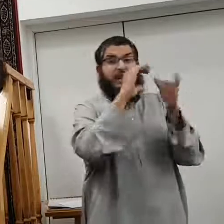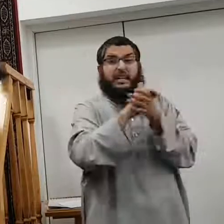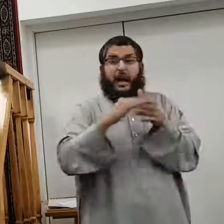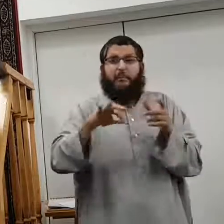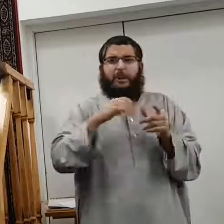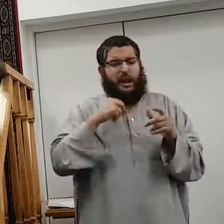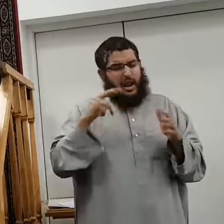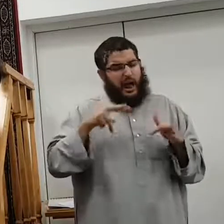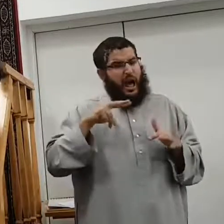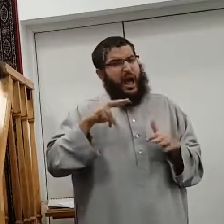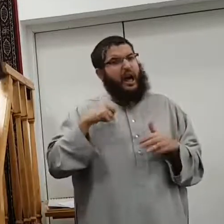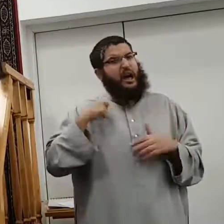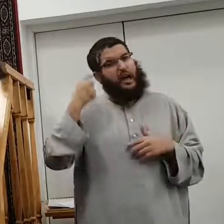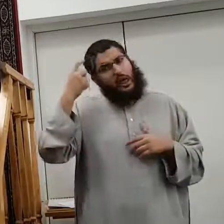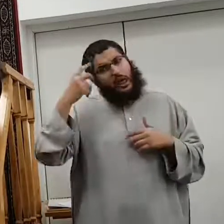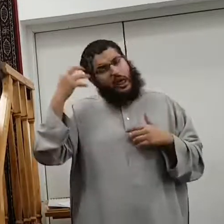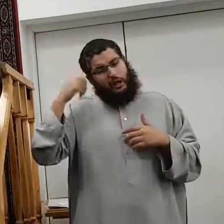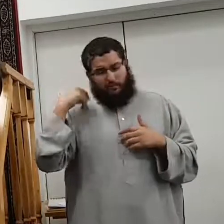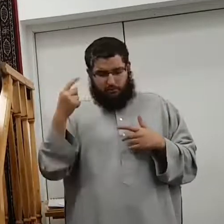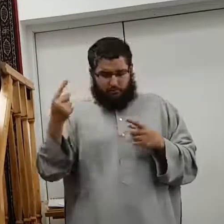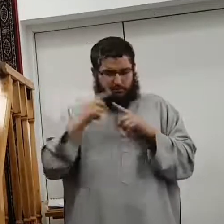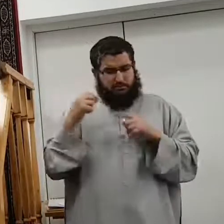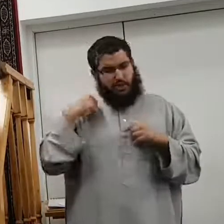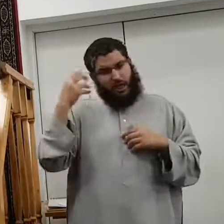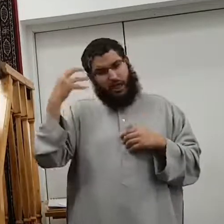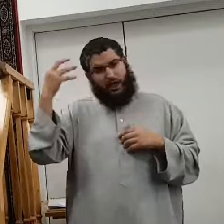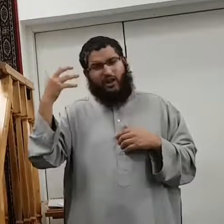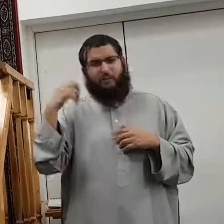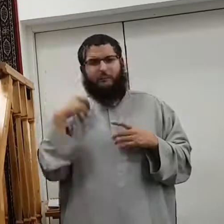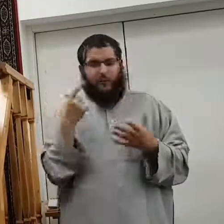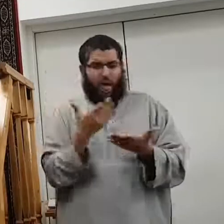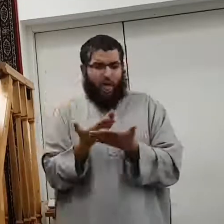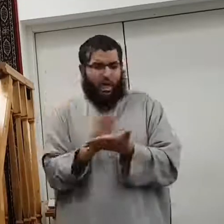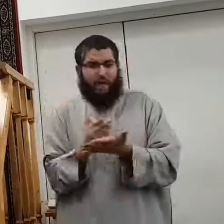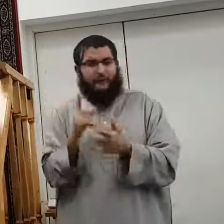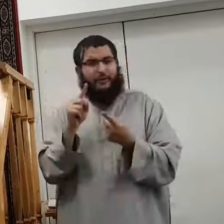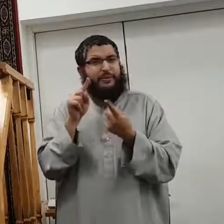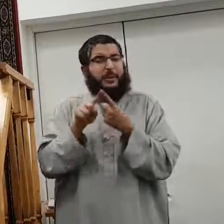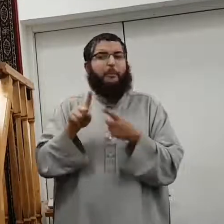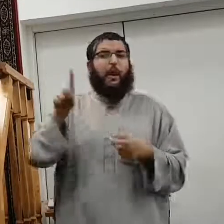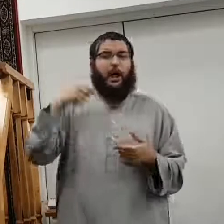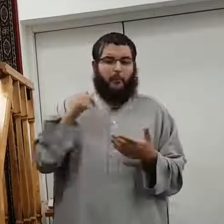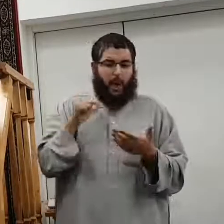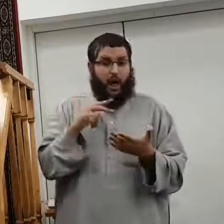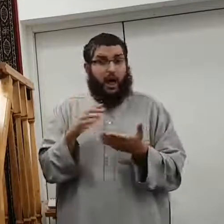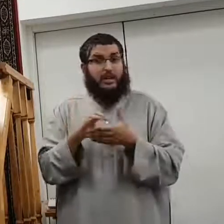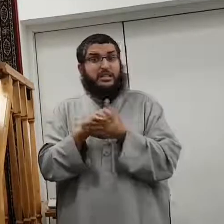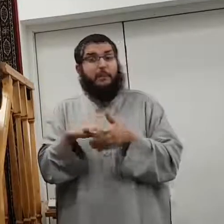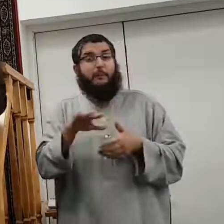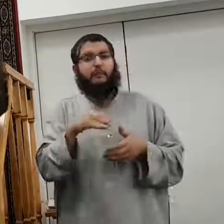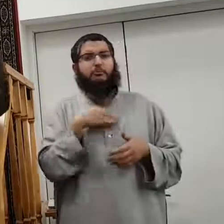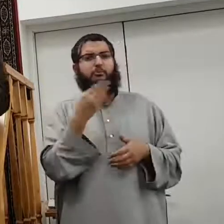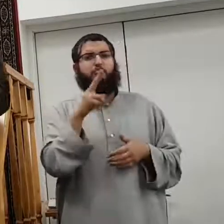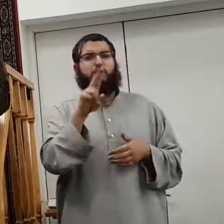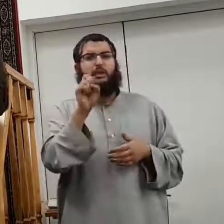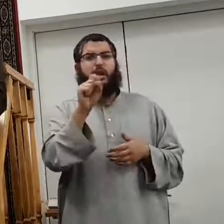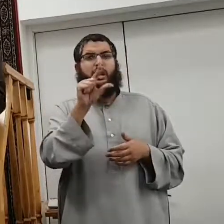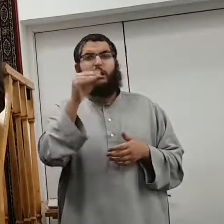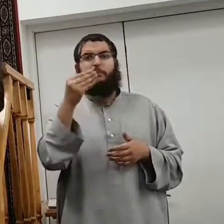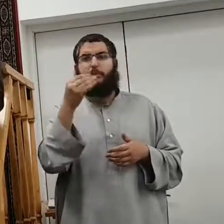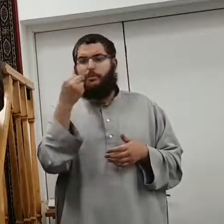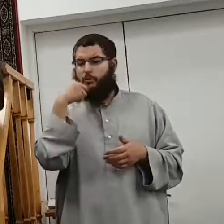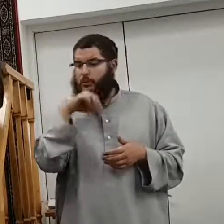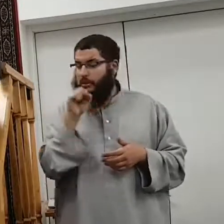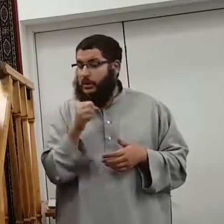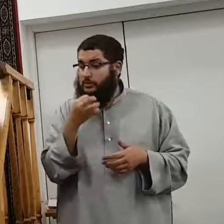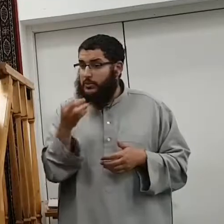on a des pensées qui donc, attaquent notre esprit. C'était en fait des doutes qu'ils avaient sur Allah. Vous imaginez, c'est rapporté par un musulman. Le prophète, il